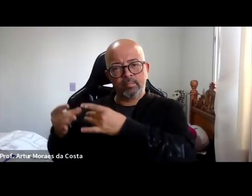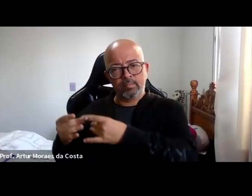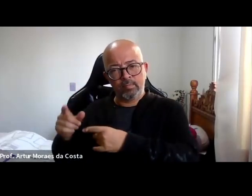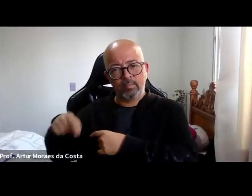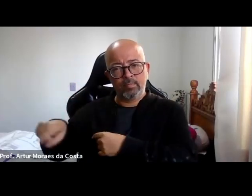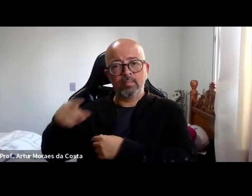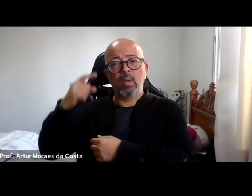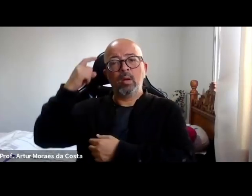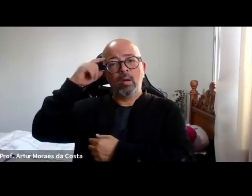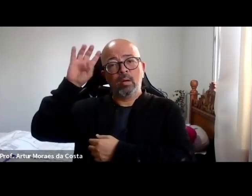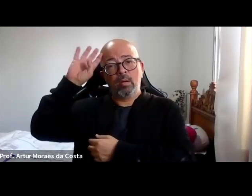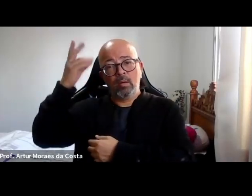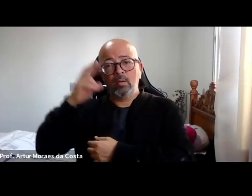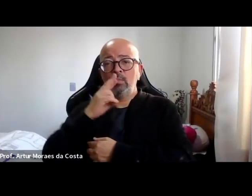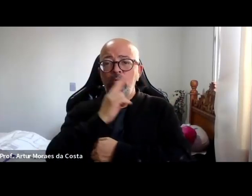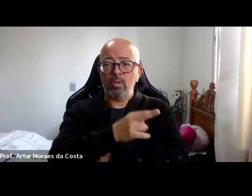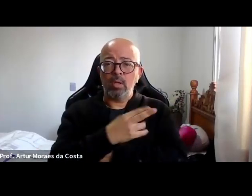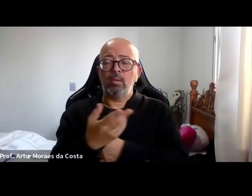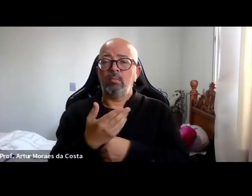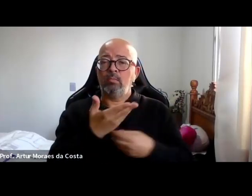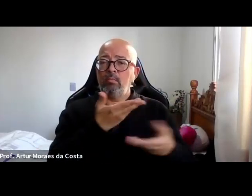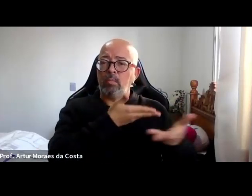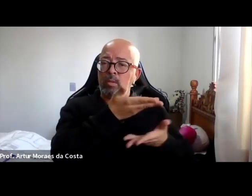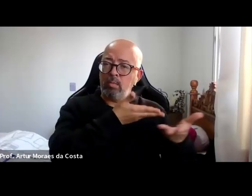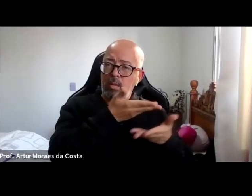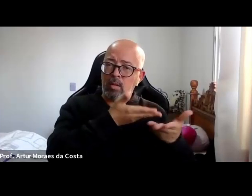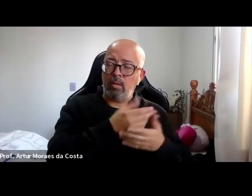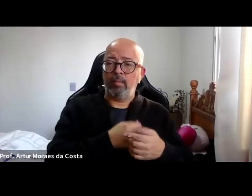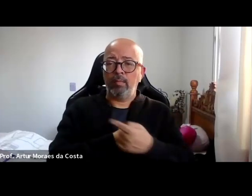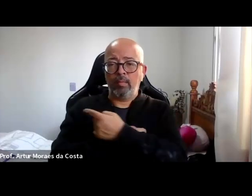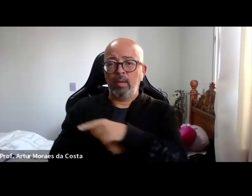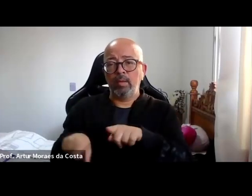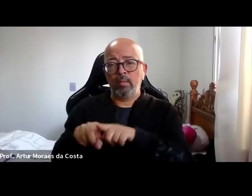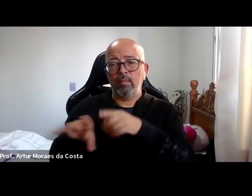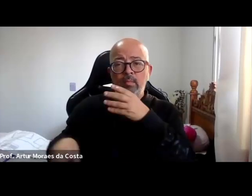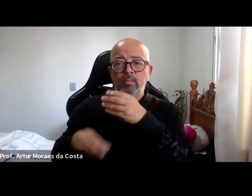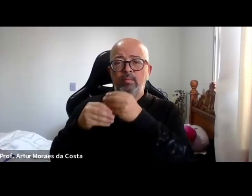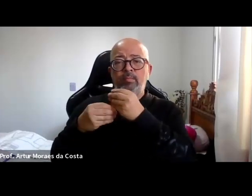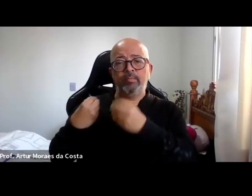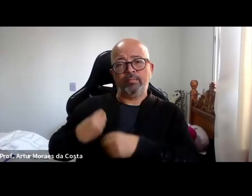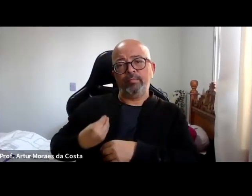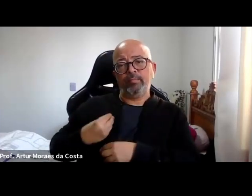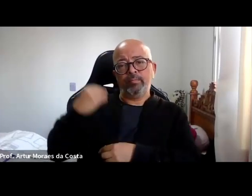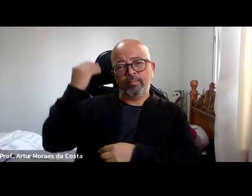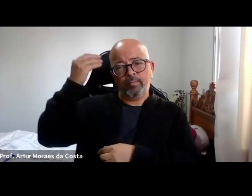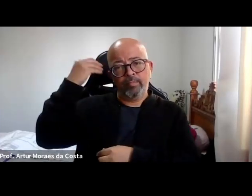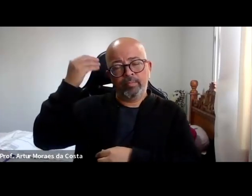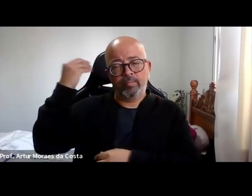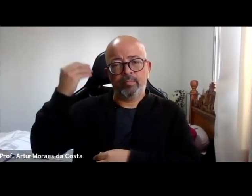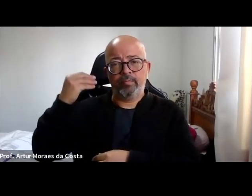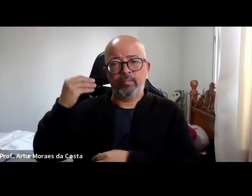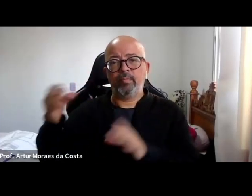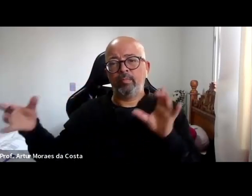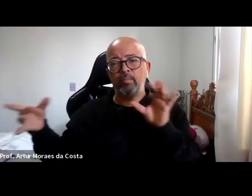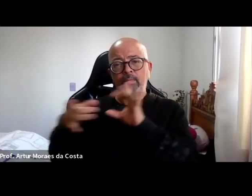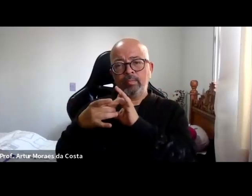pueda controlar una una situación que le afect directamente posiblemente Esta es la situación más